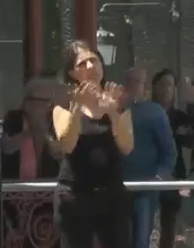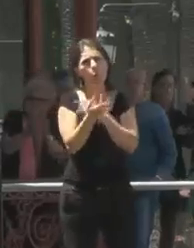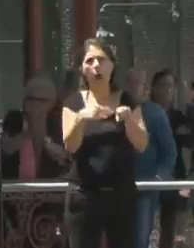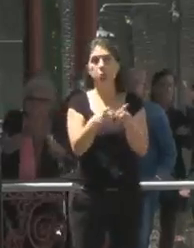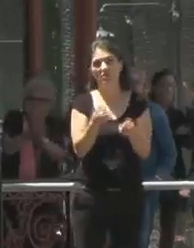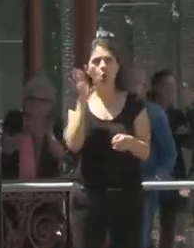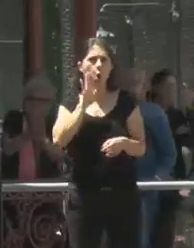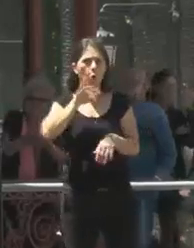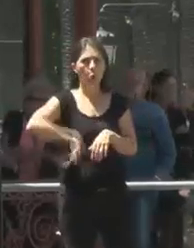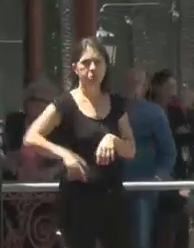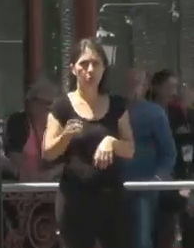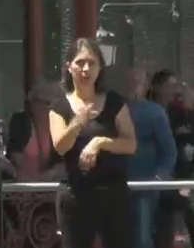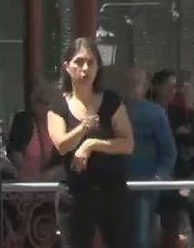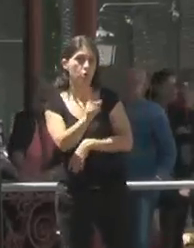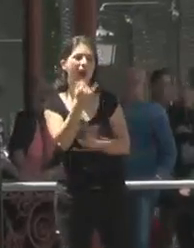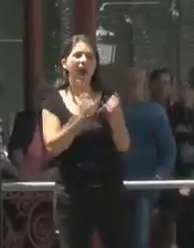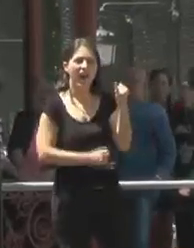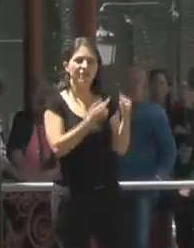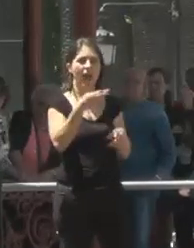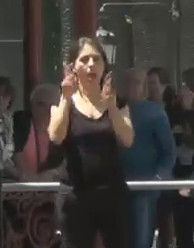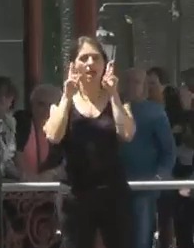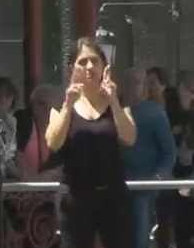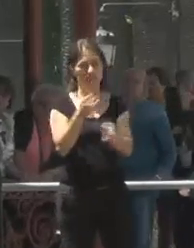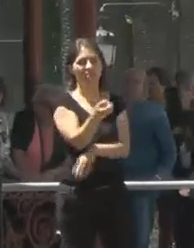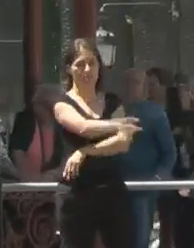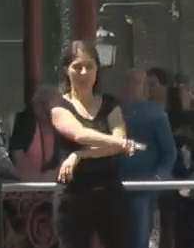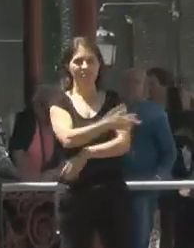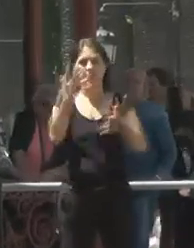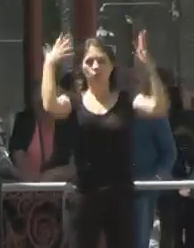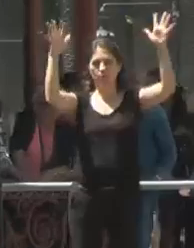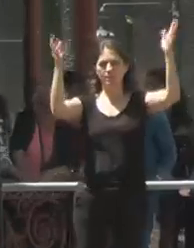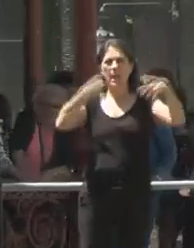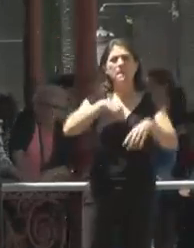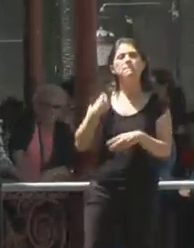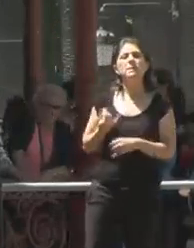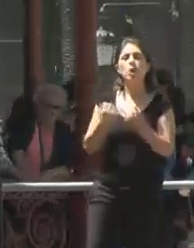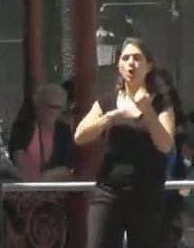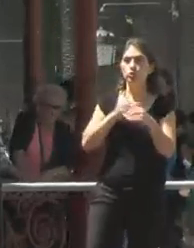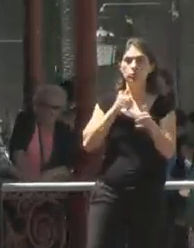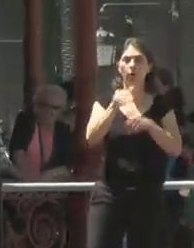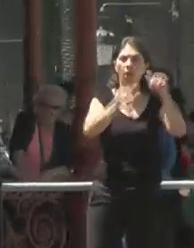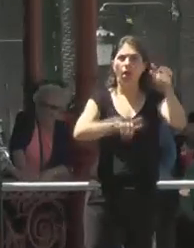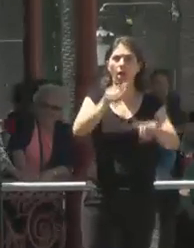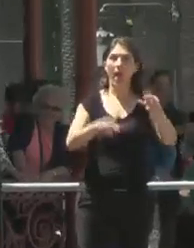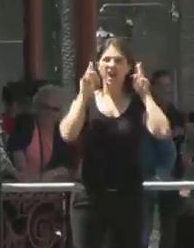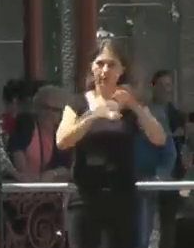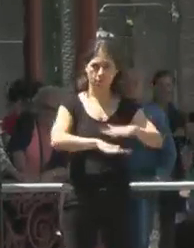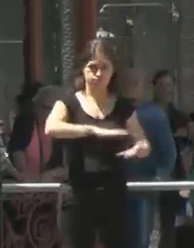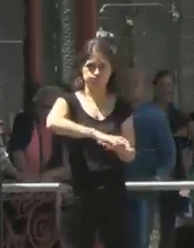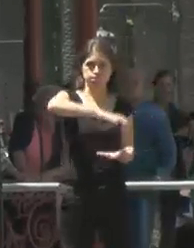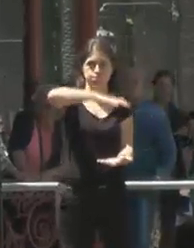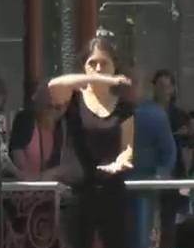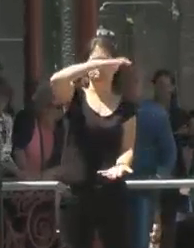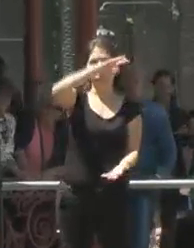agora é sinónimo de esperanza. Esa esperanza da que vamos a encher as urnas o próximo domingo, claro que